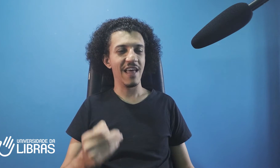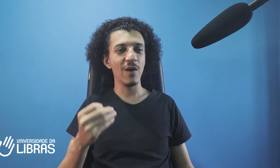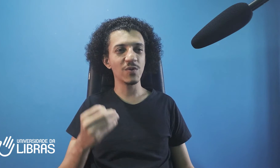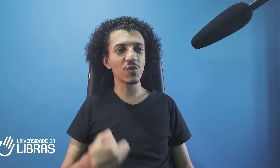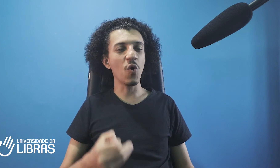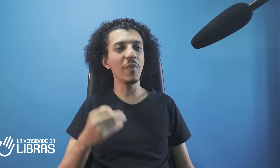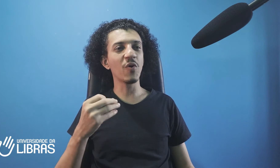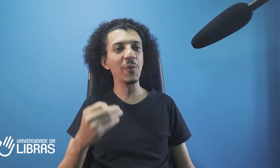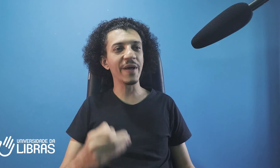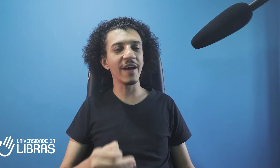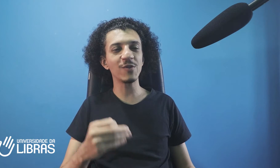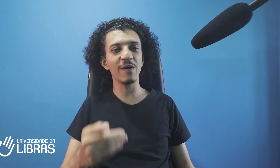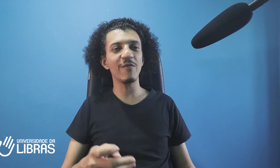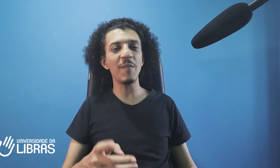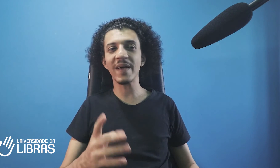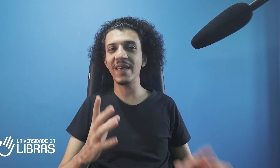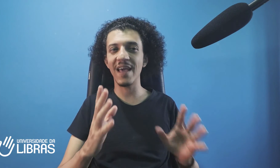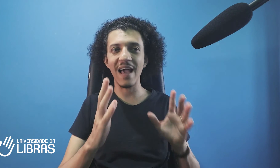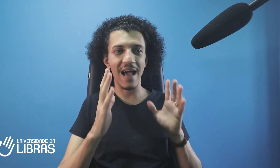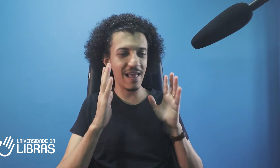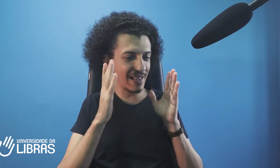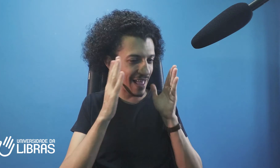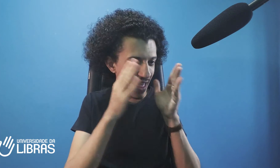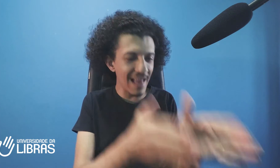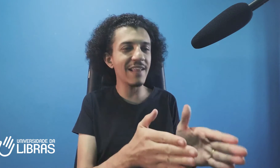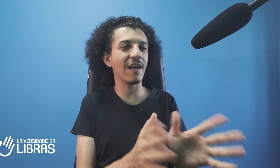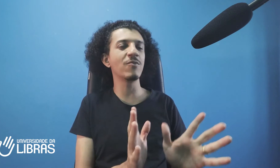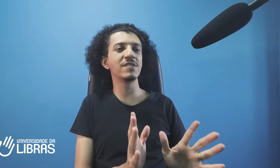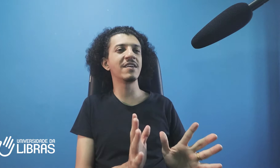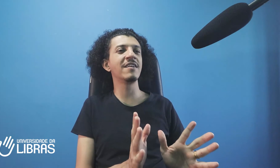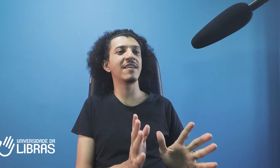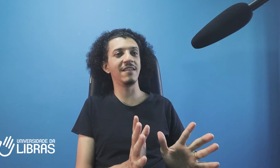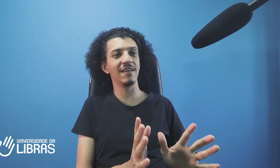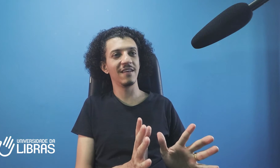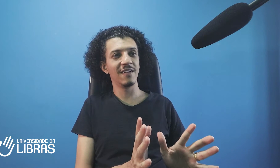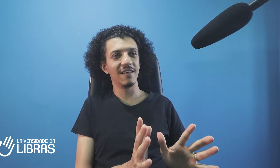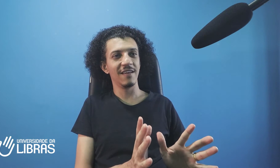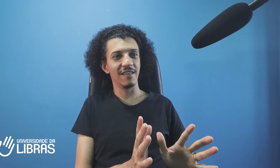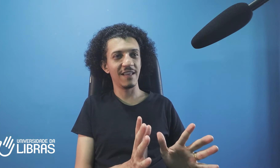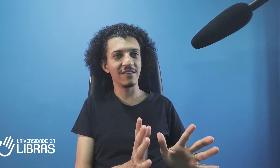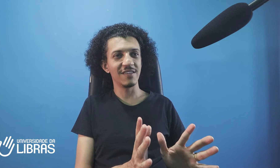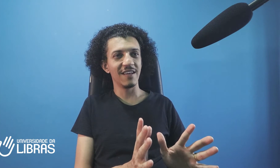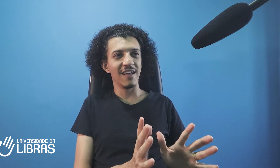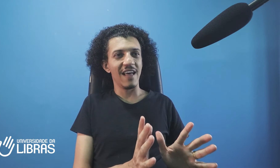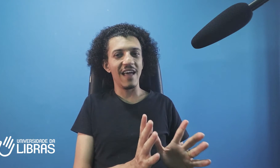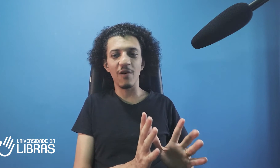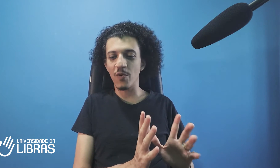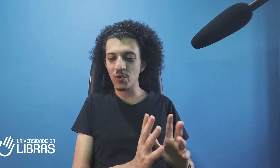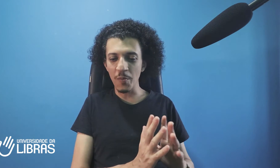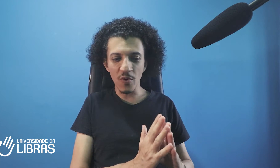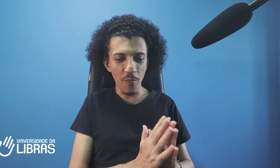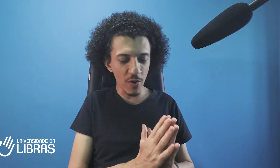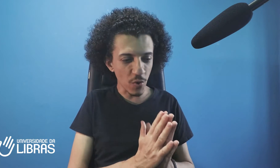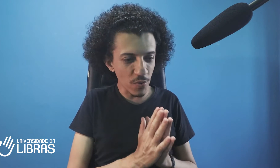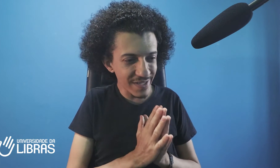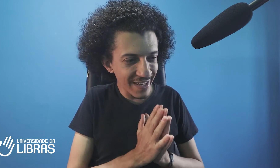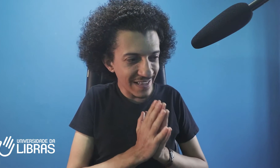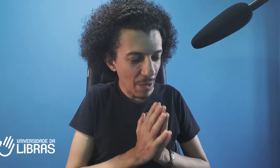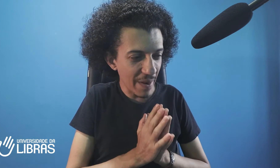e eu estou me comunicando de uma forma que ele tá conseguindo entender entendi eu tô eu tô conseguindo